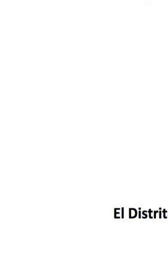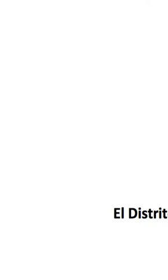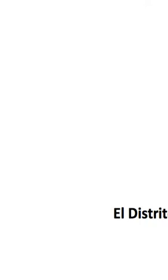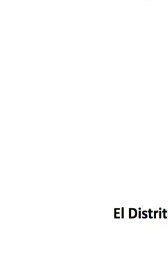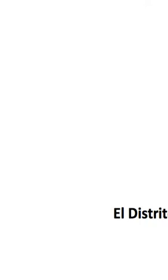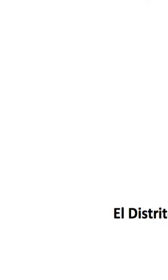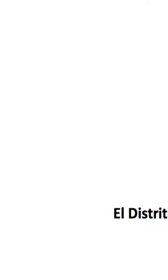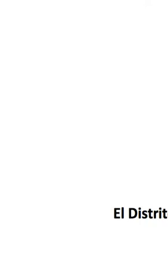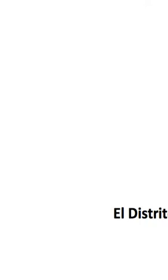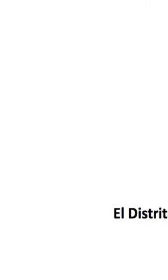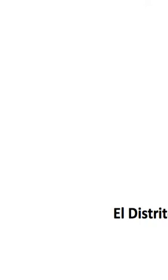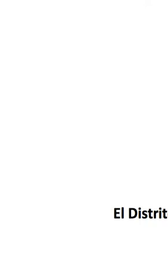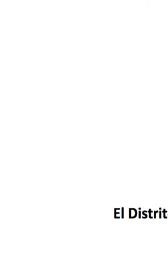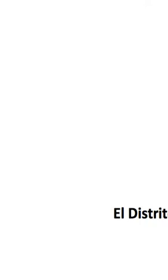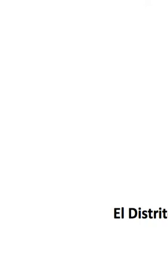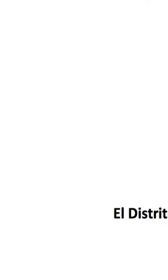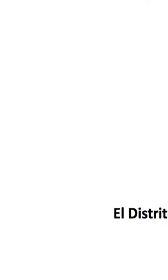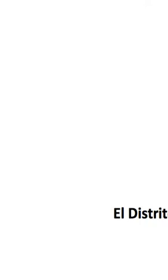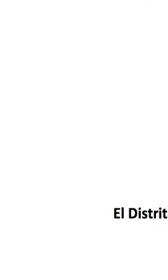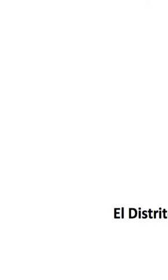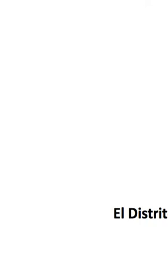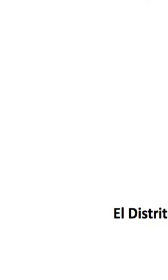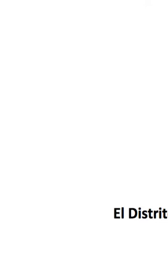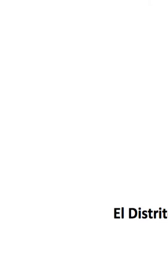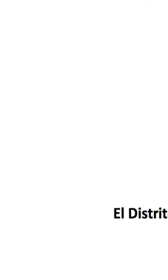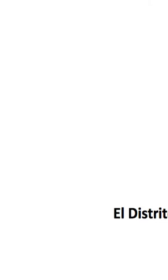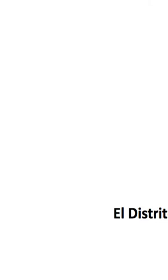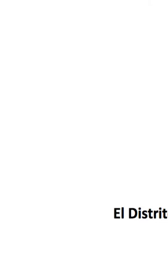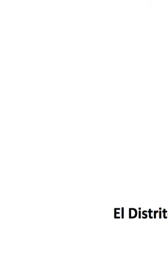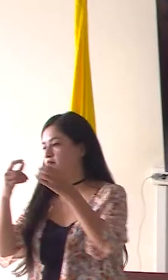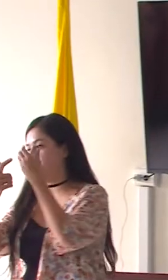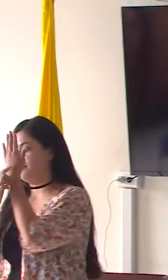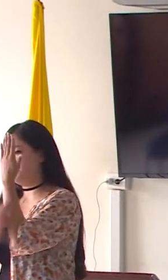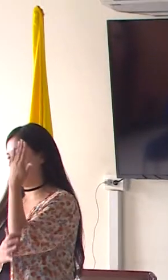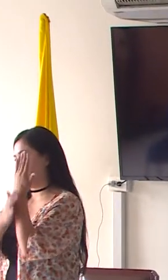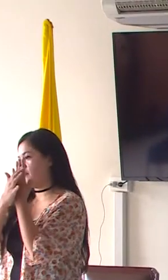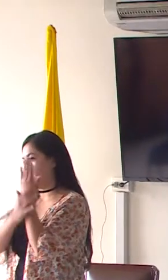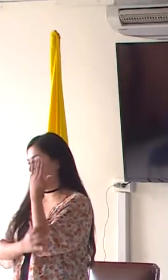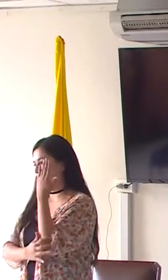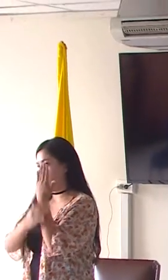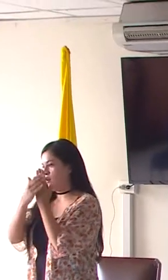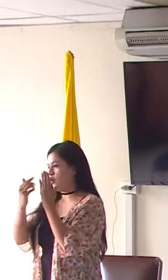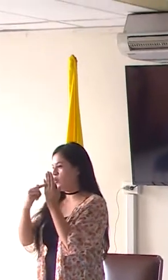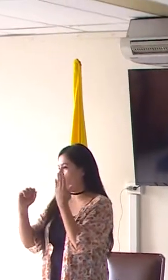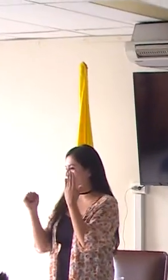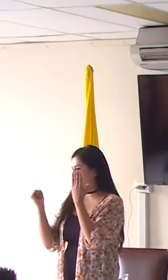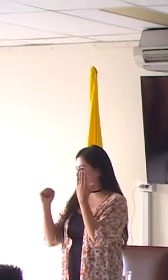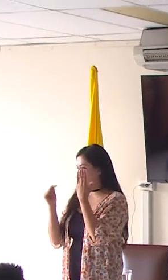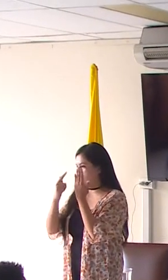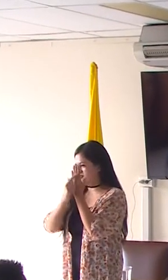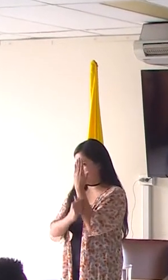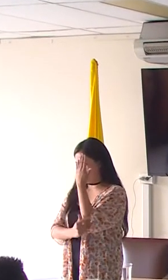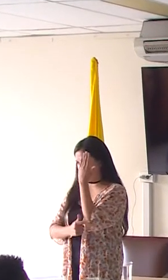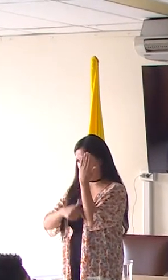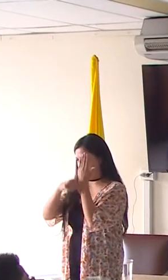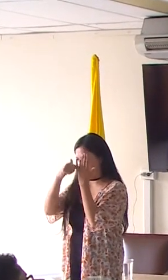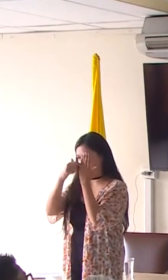esta es bogotá el casco urbano esta es la cuenca digamos las cuencas